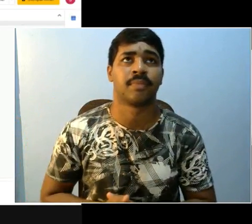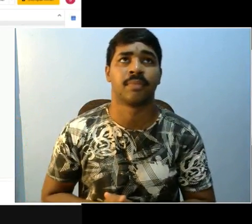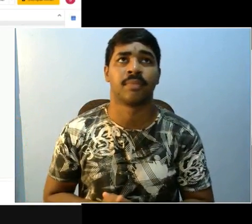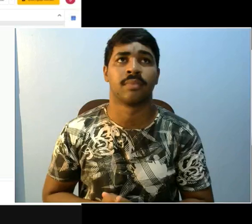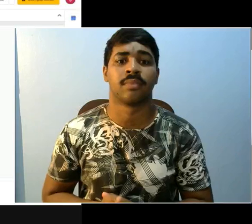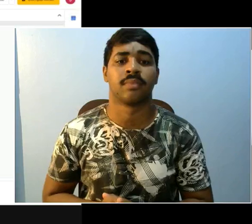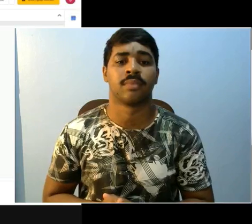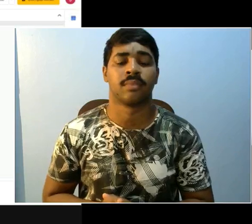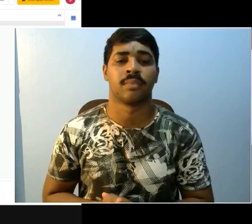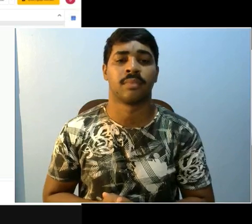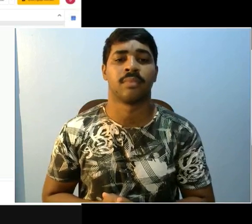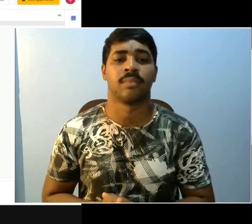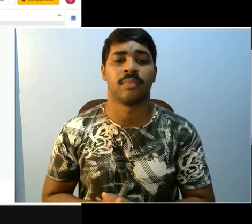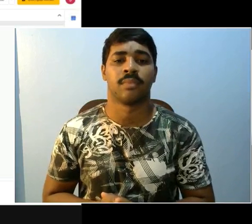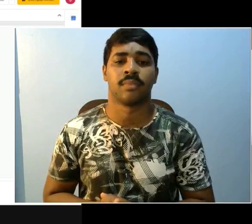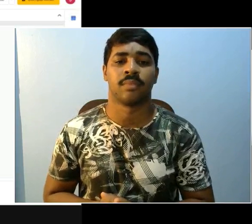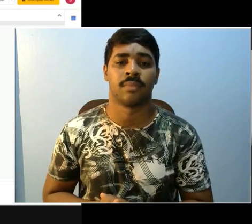Aham.